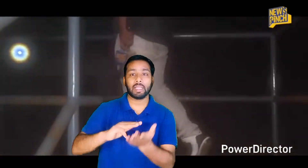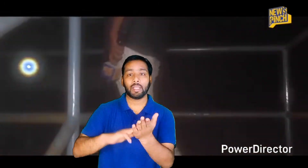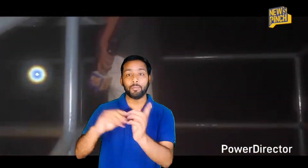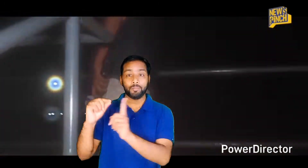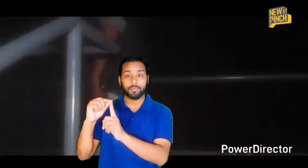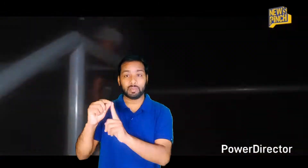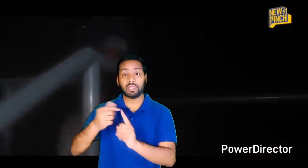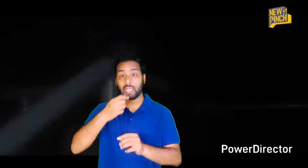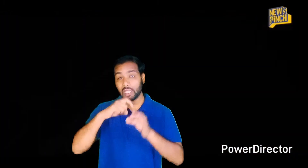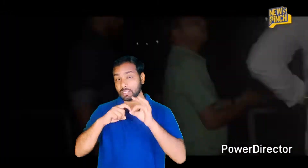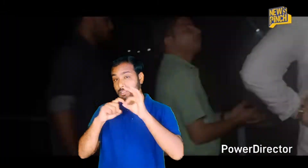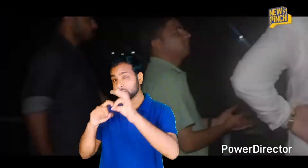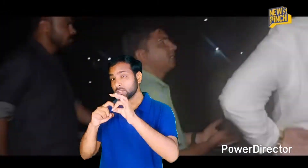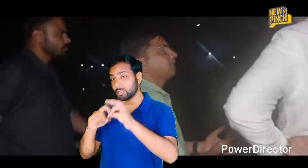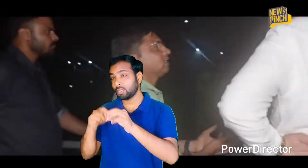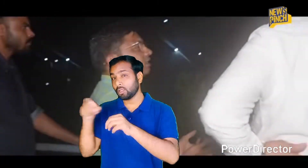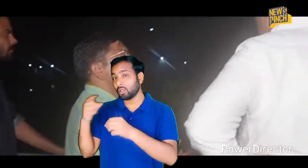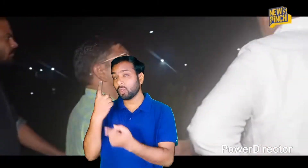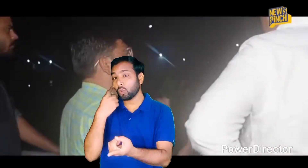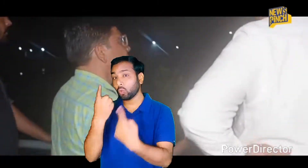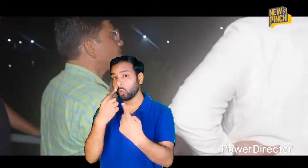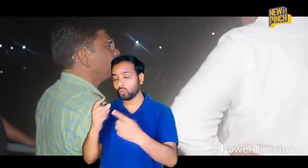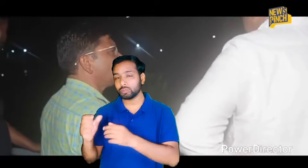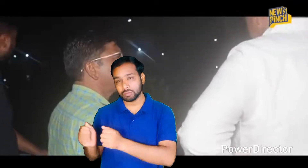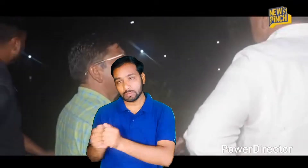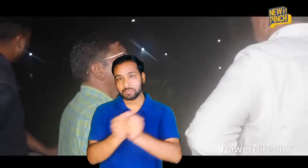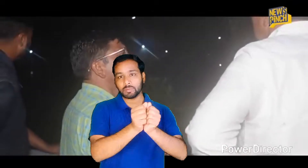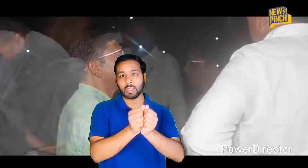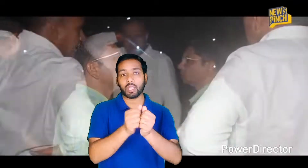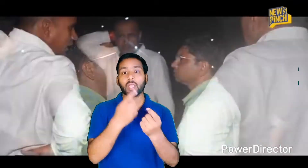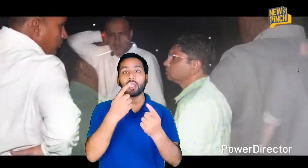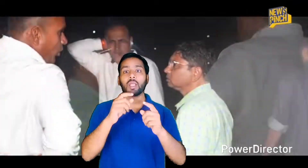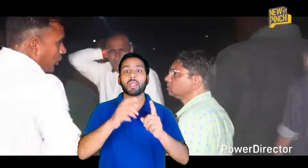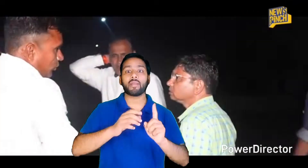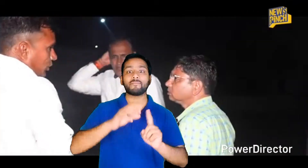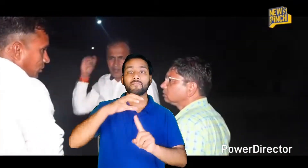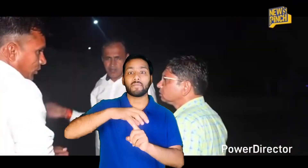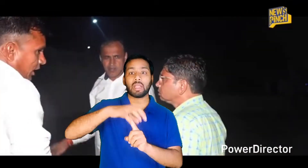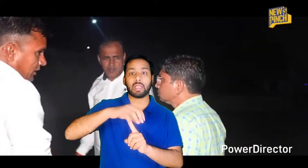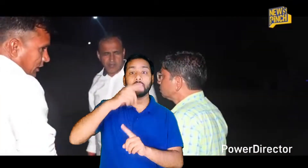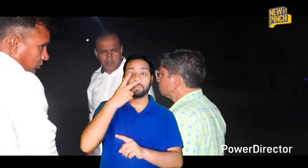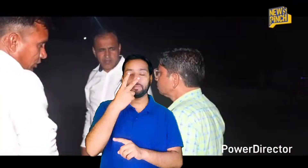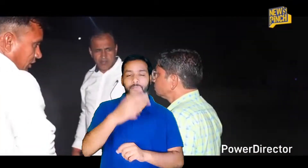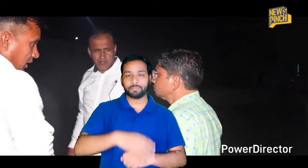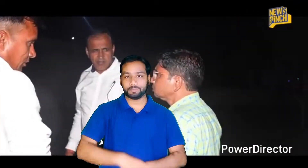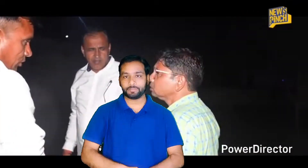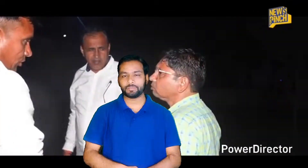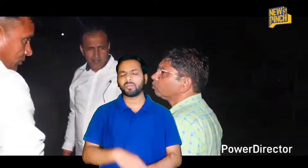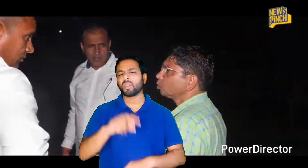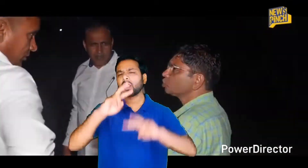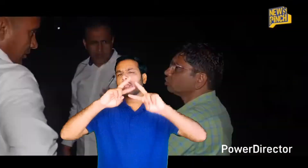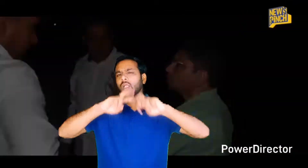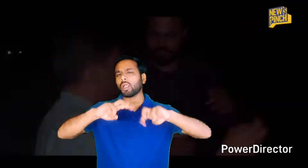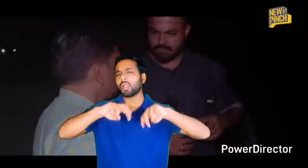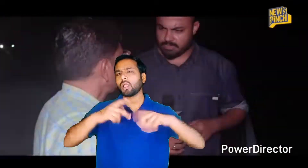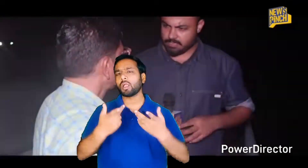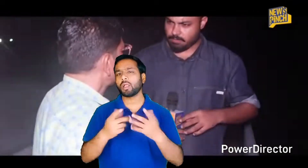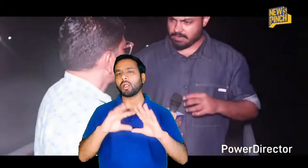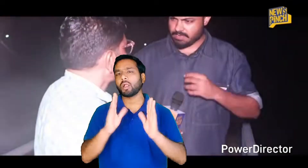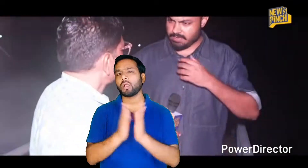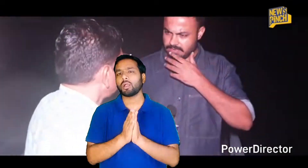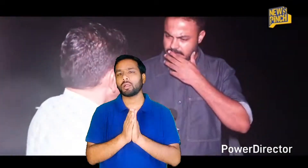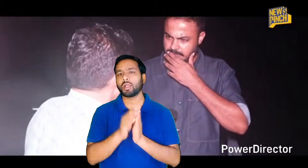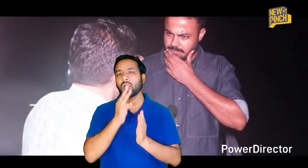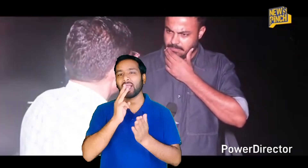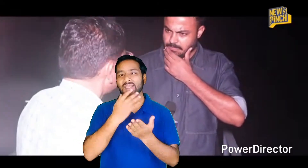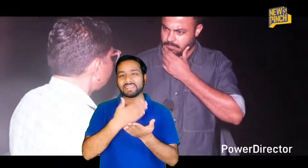स्थानीय सांसद से हमने झकझोर देने वाले सवाल पूछे तो वो हमें औचक निरीक्षण पर ले गए ट्रीटमेंट प्लांट। तो इसकी कैपेसिटी कितनी है इस